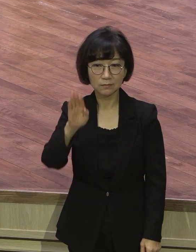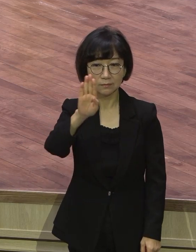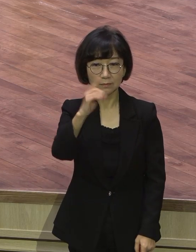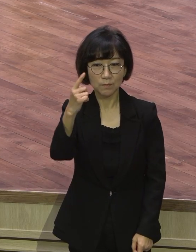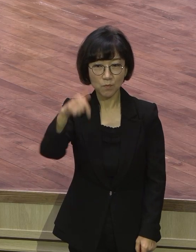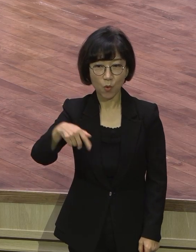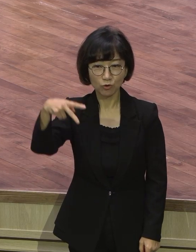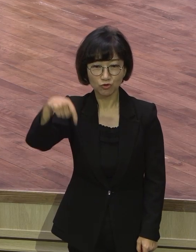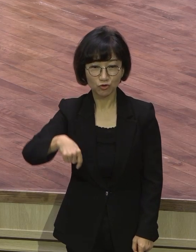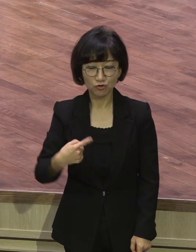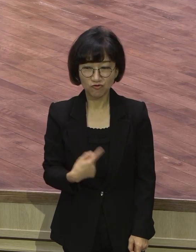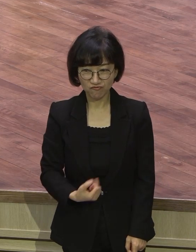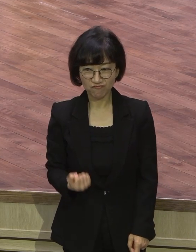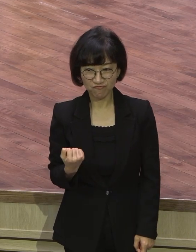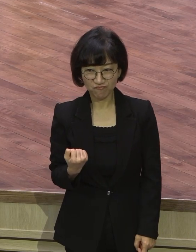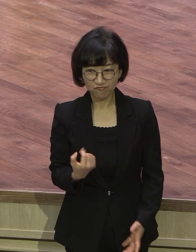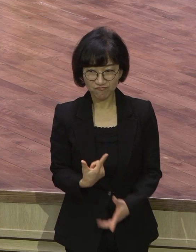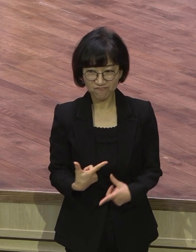갚아줄 거야 내가.